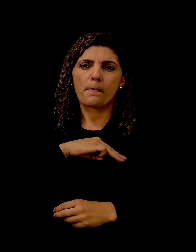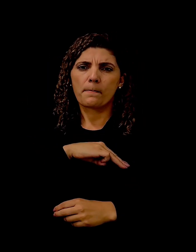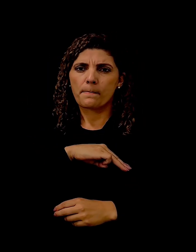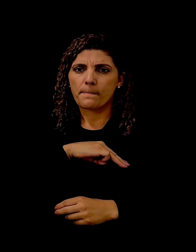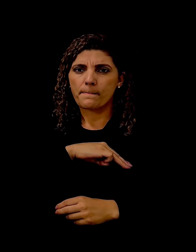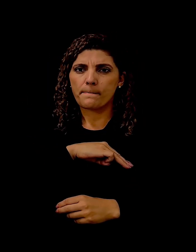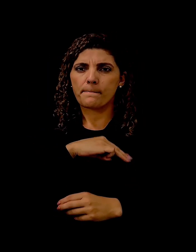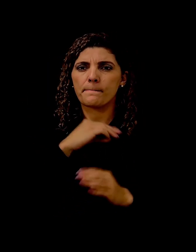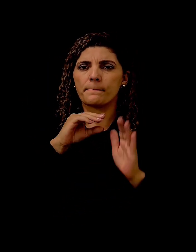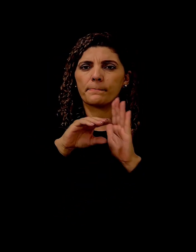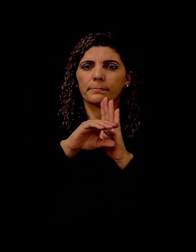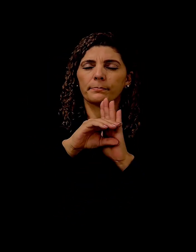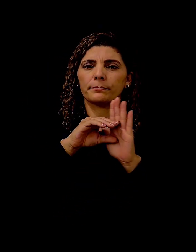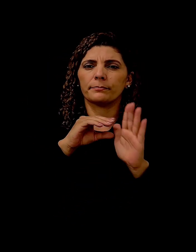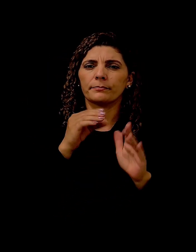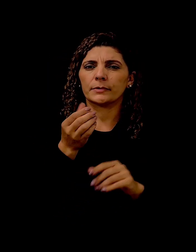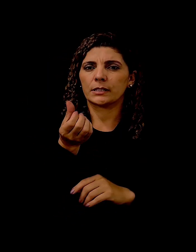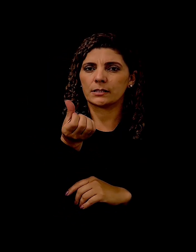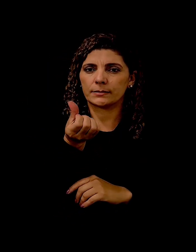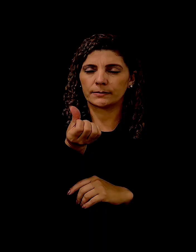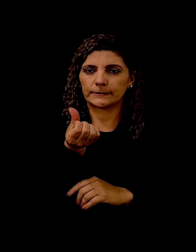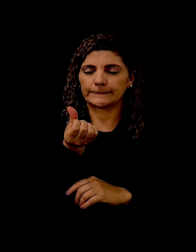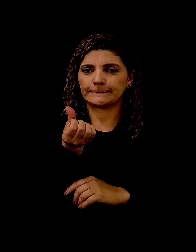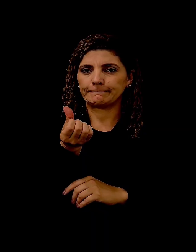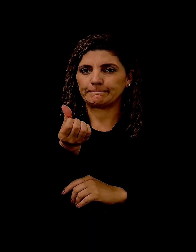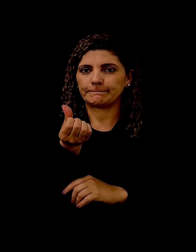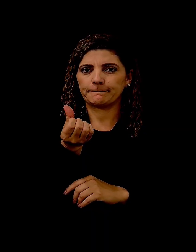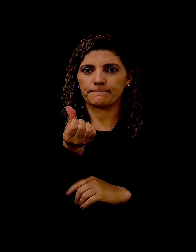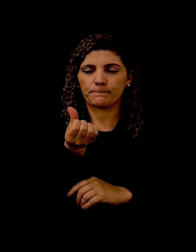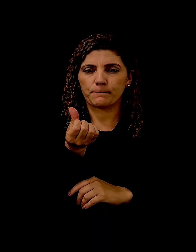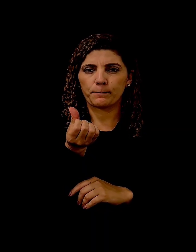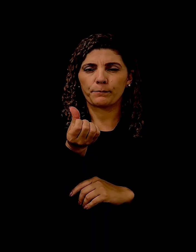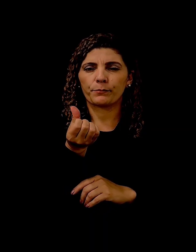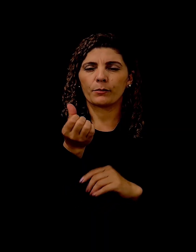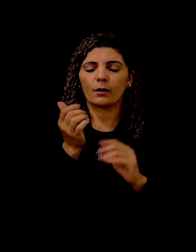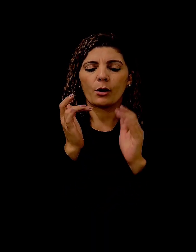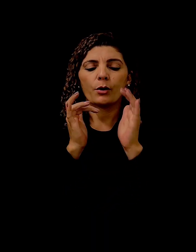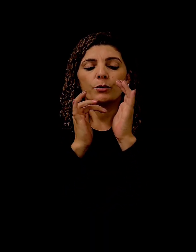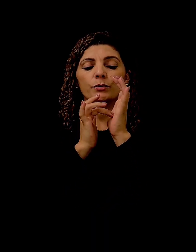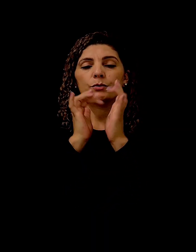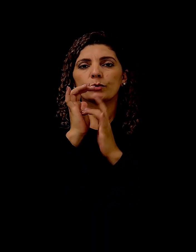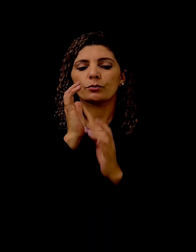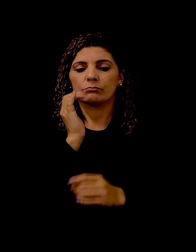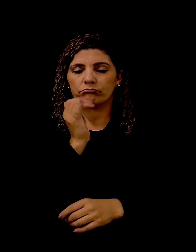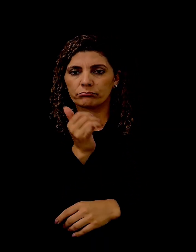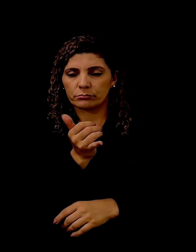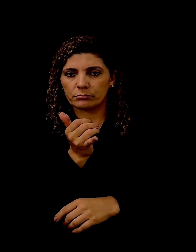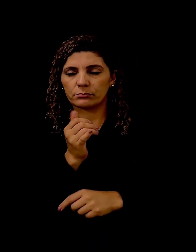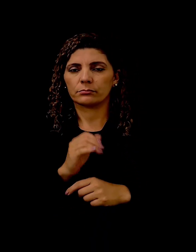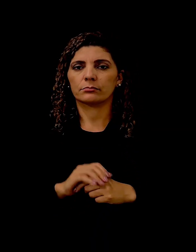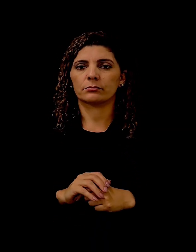Mateus, capítulo 6, Jesus diz assim: